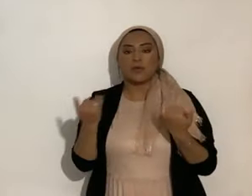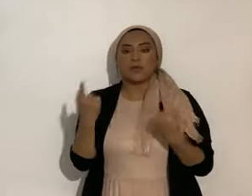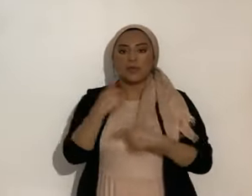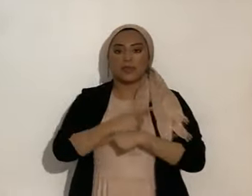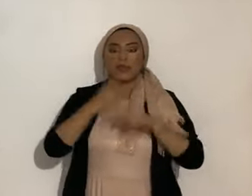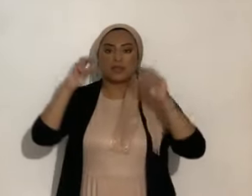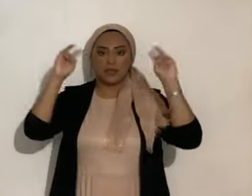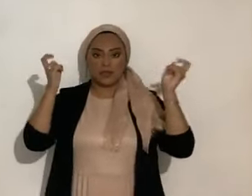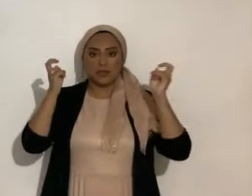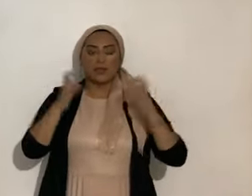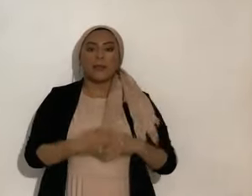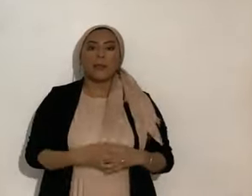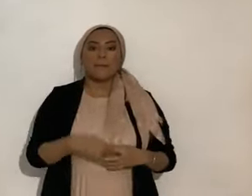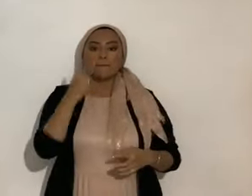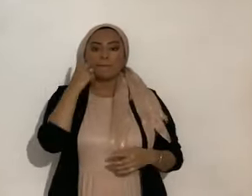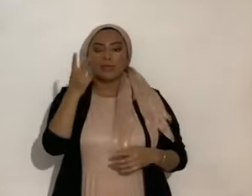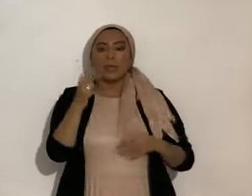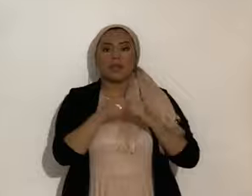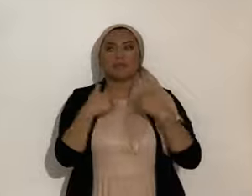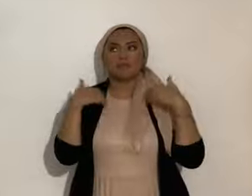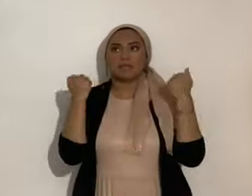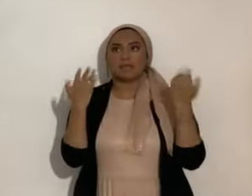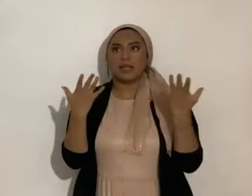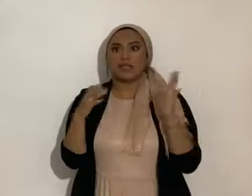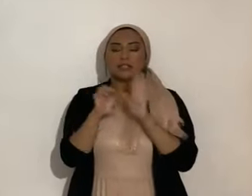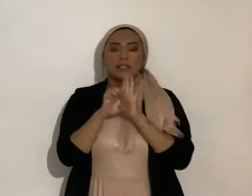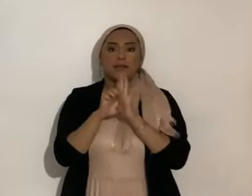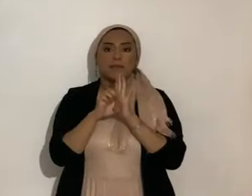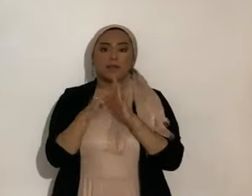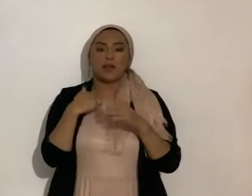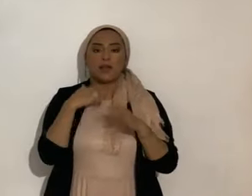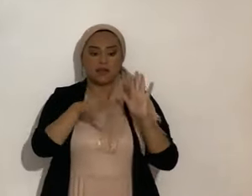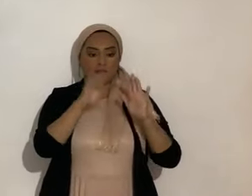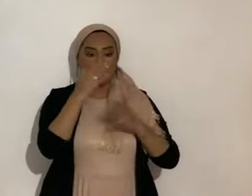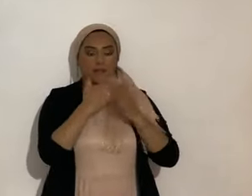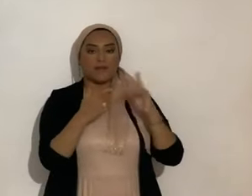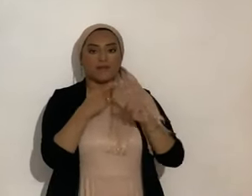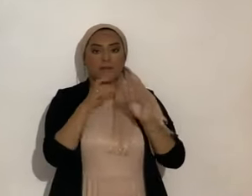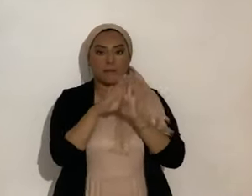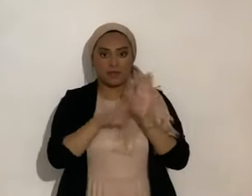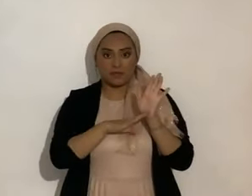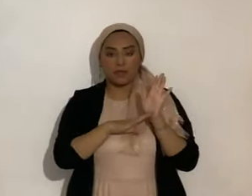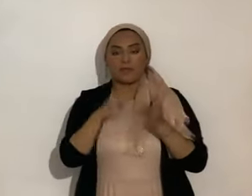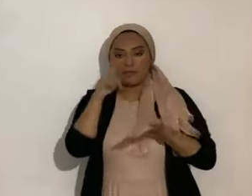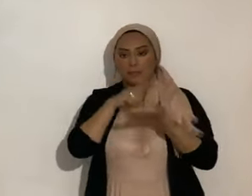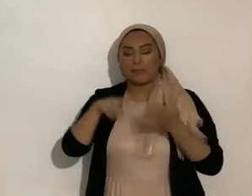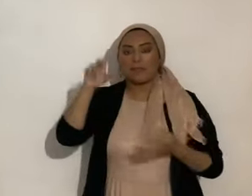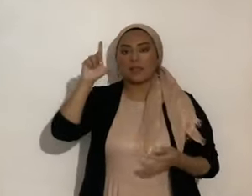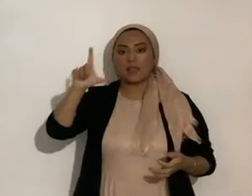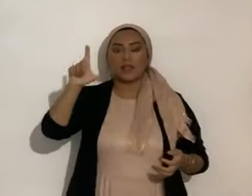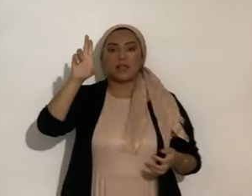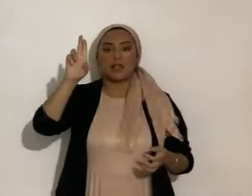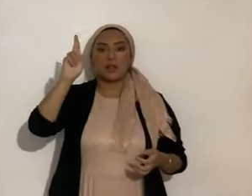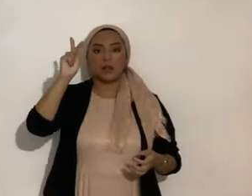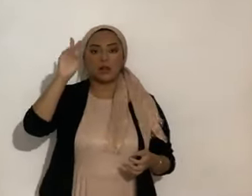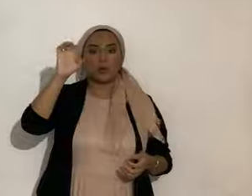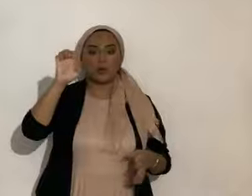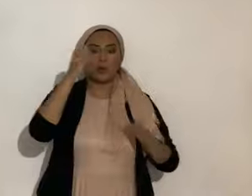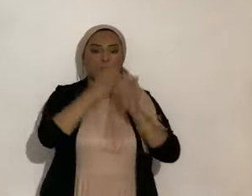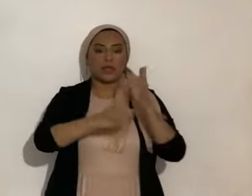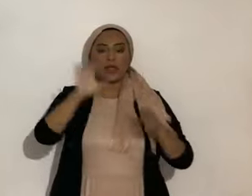tema. Y van a ver cómo hay muchos ejemplos, solamente yo saqué uno de la Biblia. Vamos a Lucas 8, abran su Tanaj en